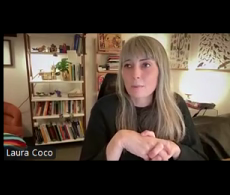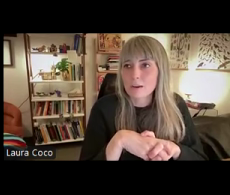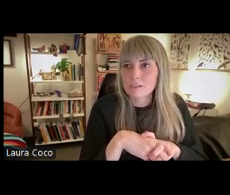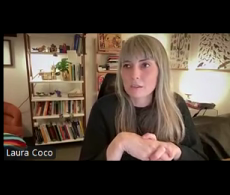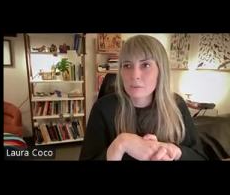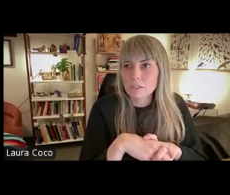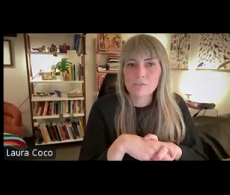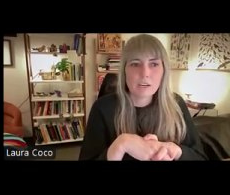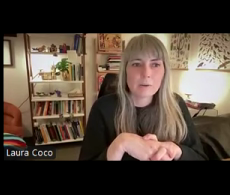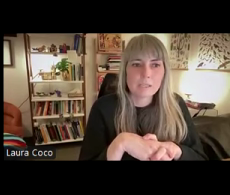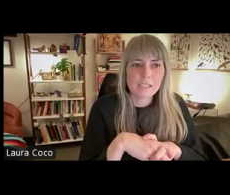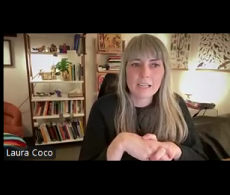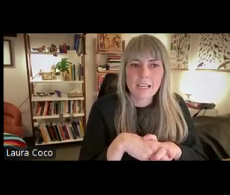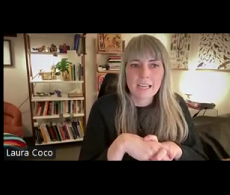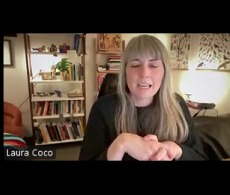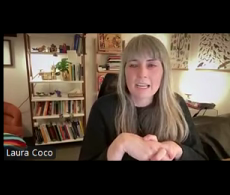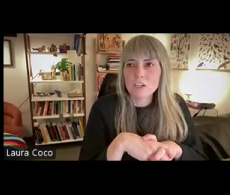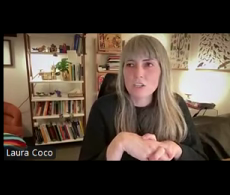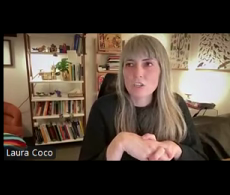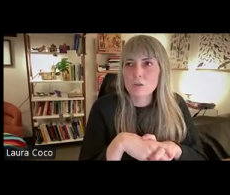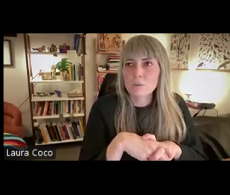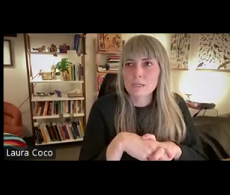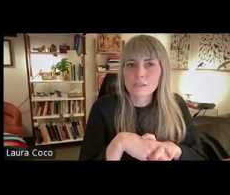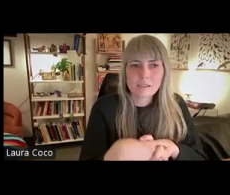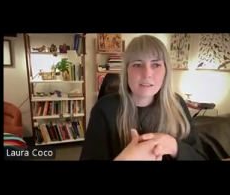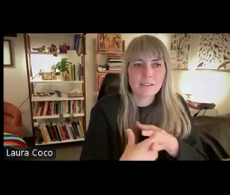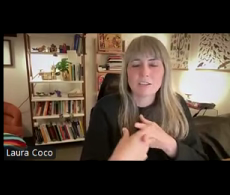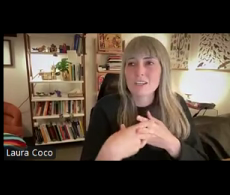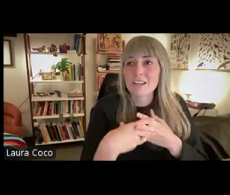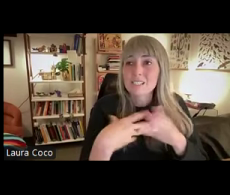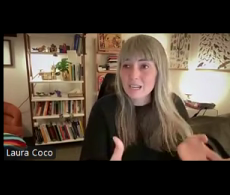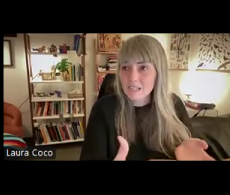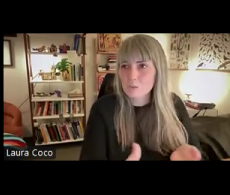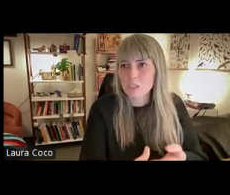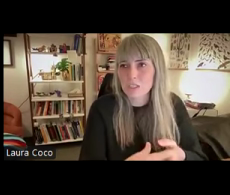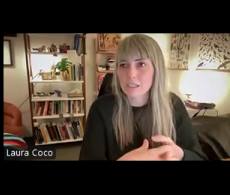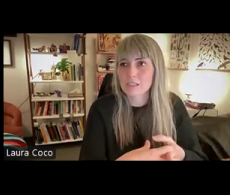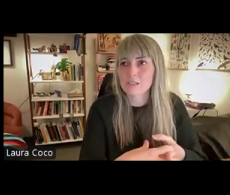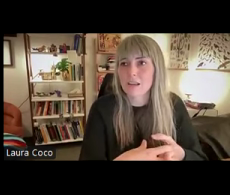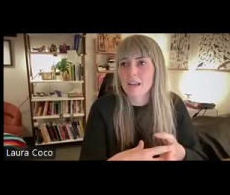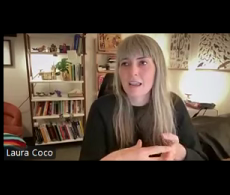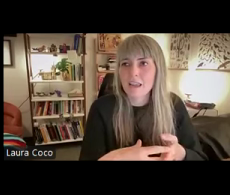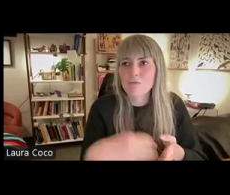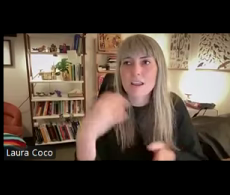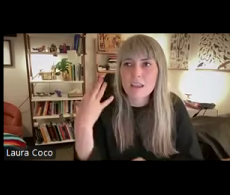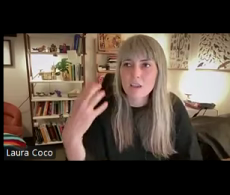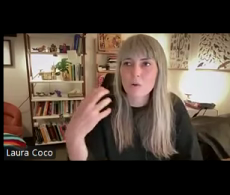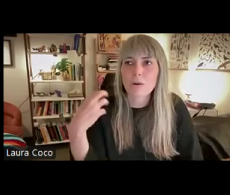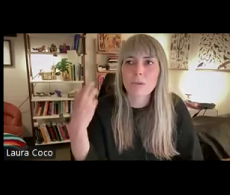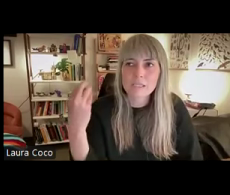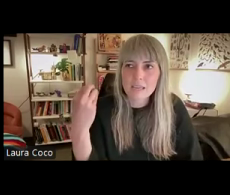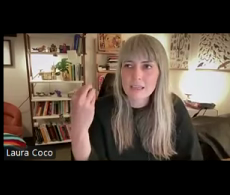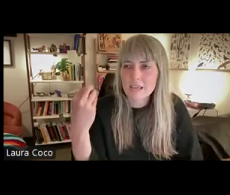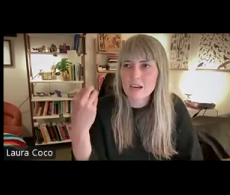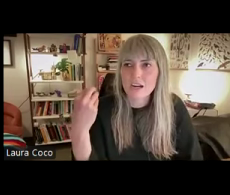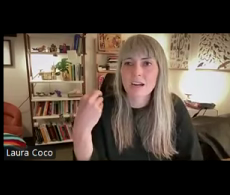rol cuando la conocimos era poder cortar el cilantro y está trabajando cerca de un compresor de aire y estaba